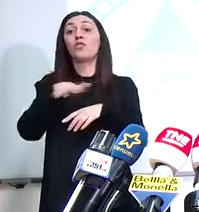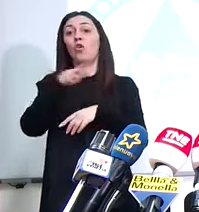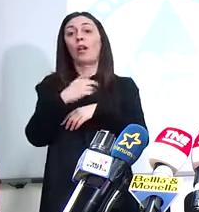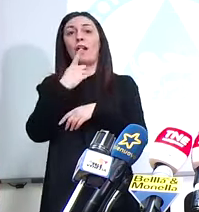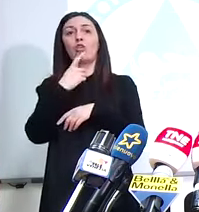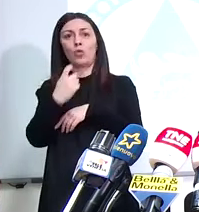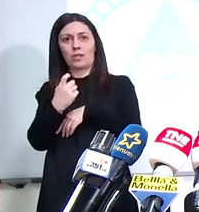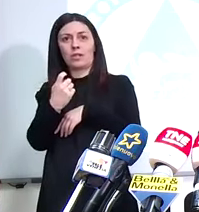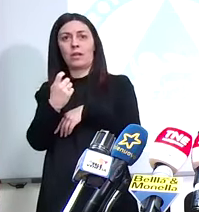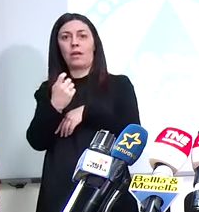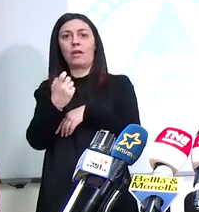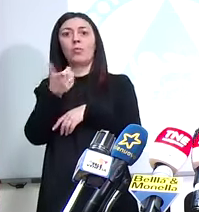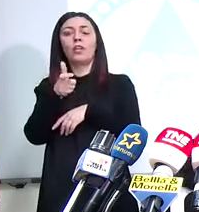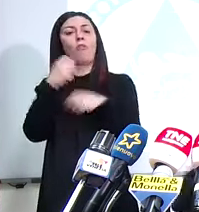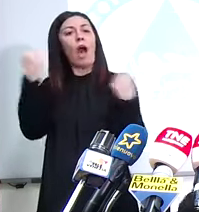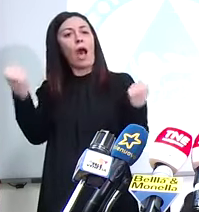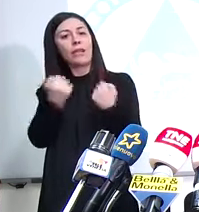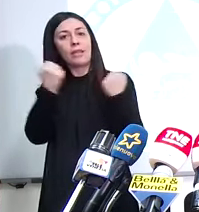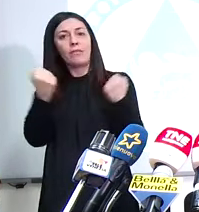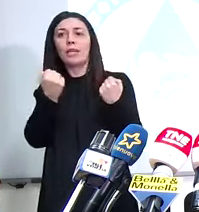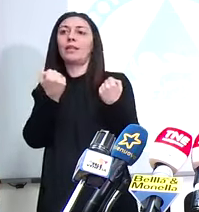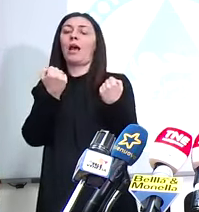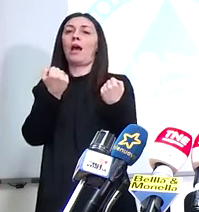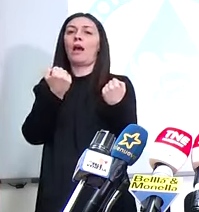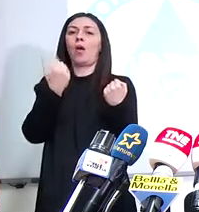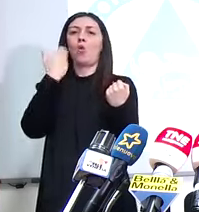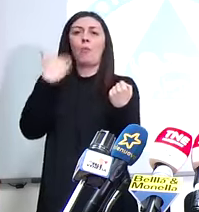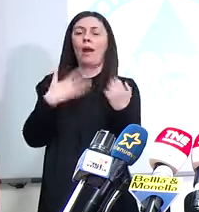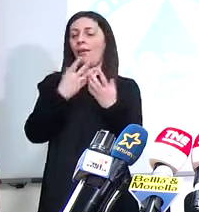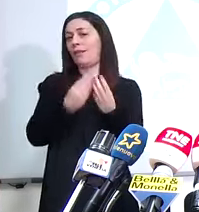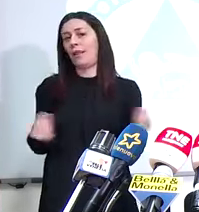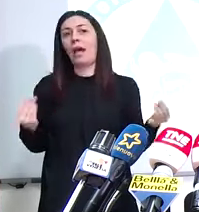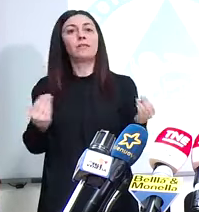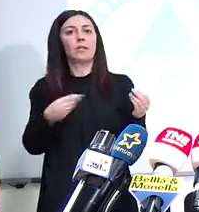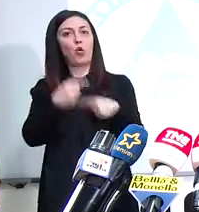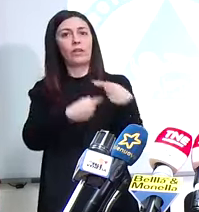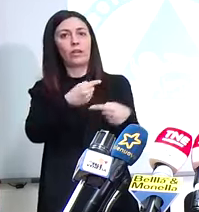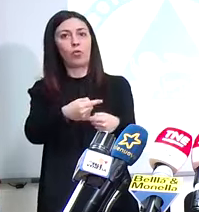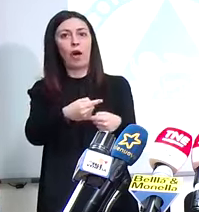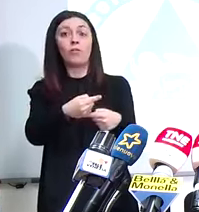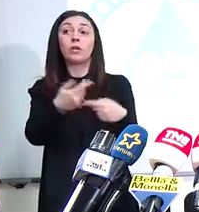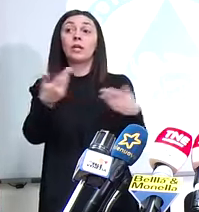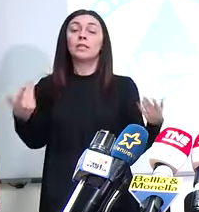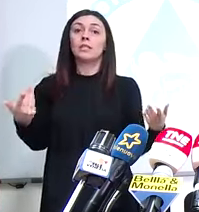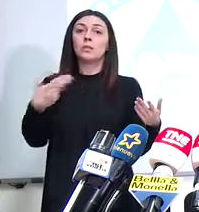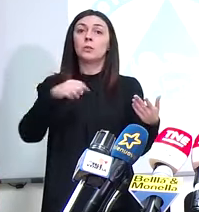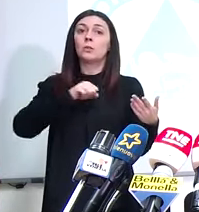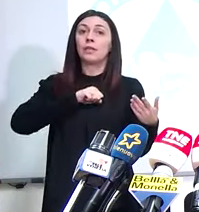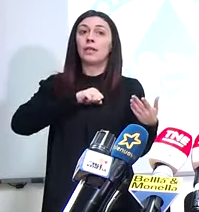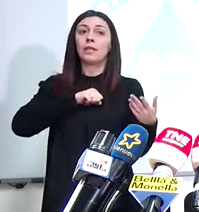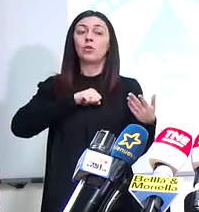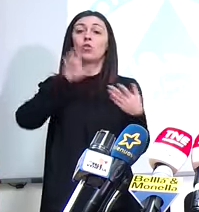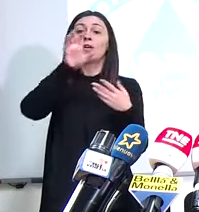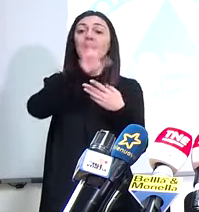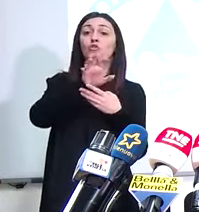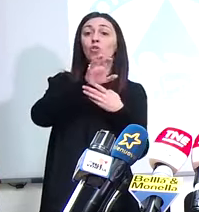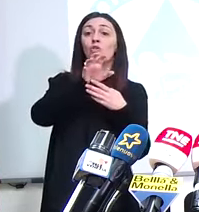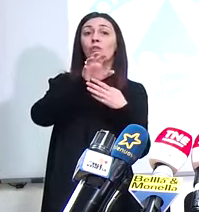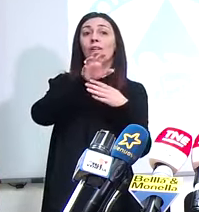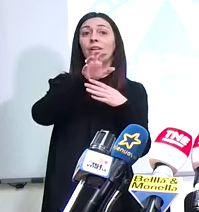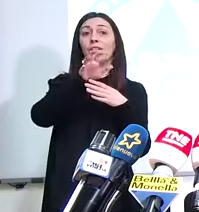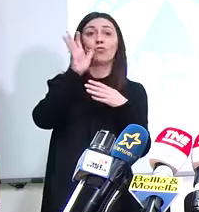preservata quindi in questa fase penso che per tra zone gialle non sia quello il problema di aprire i confini